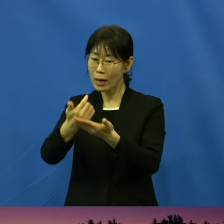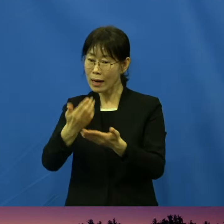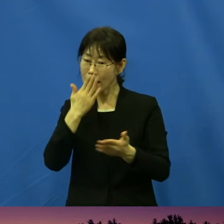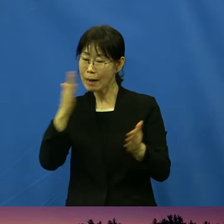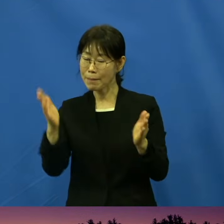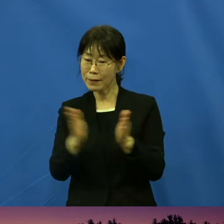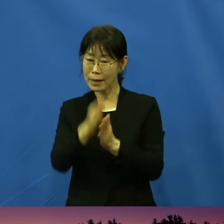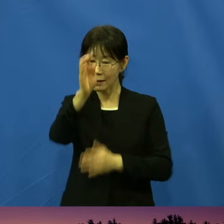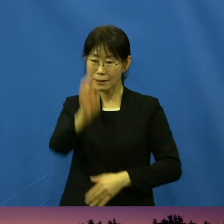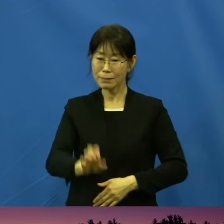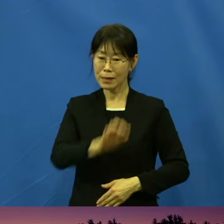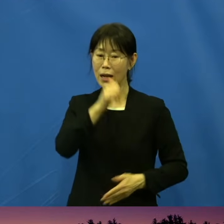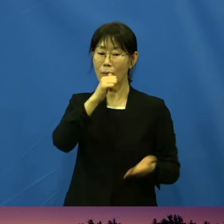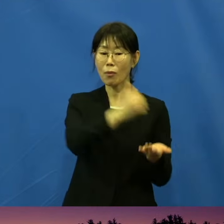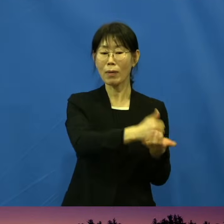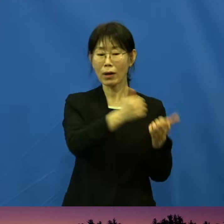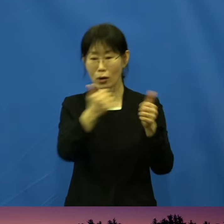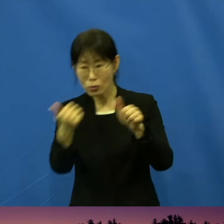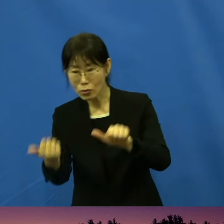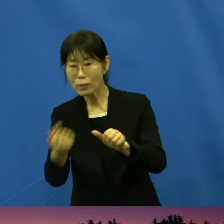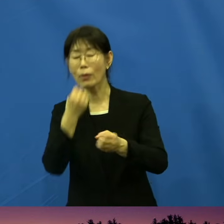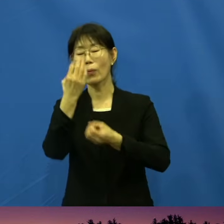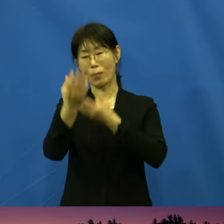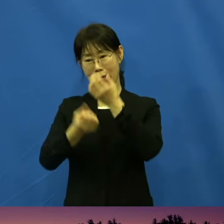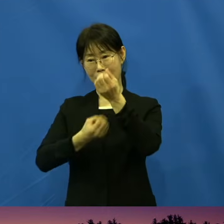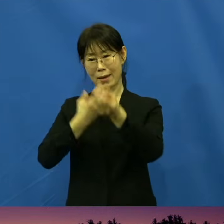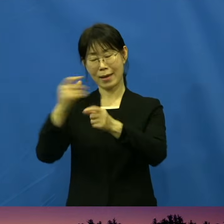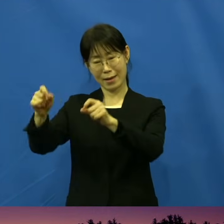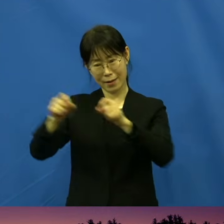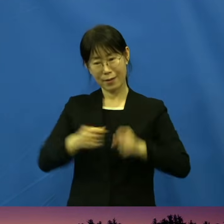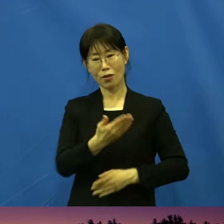내가 바울의 인생의 거대한 전환점이에요.